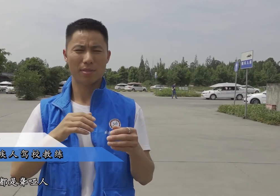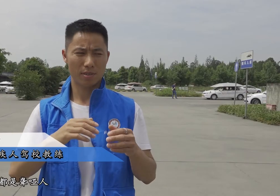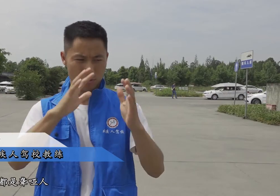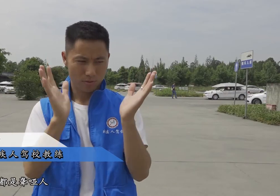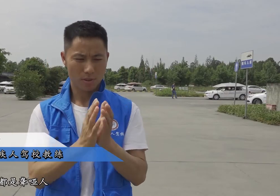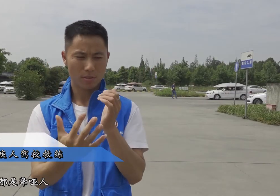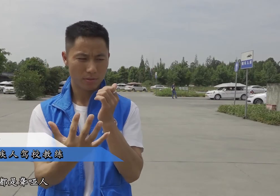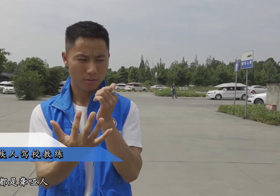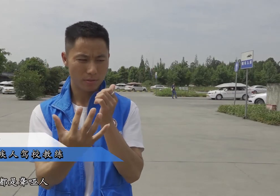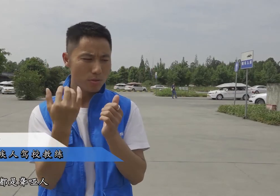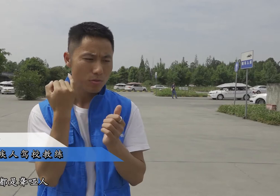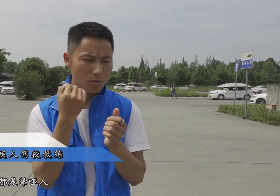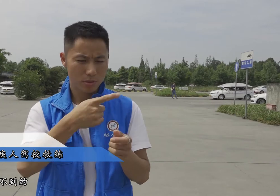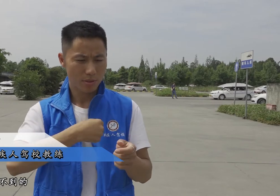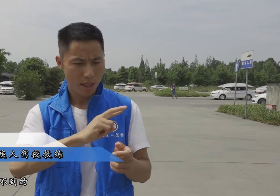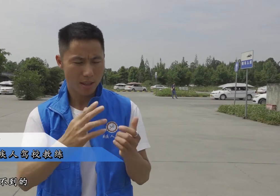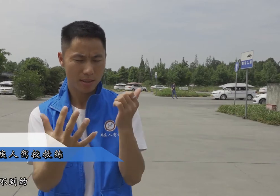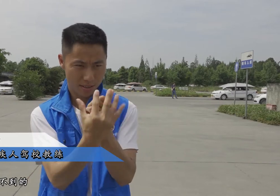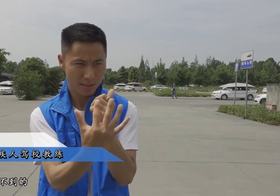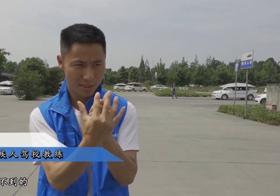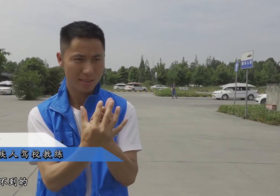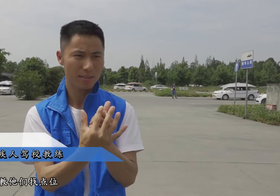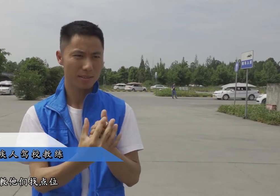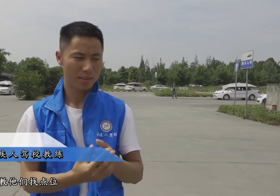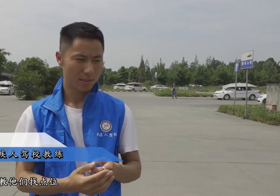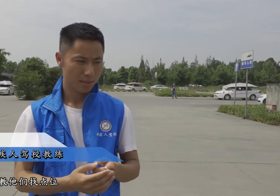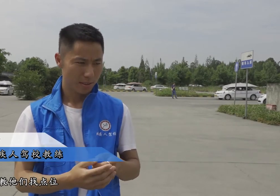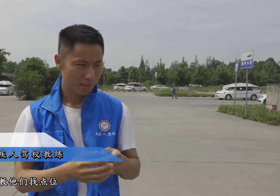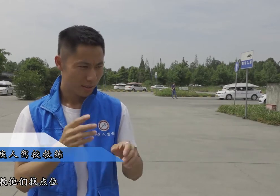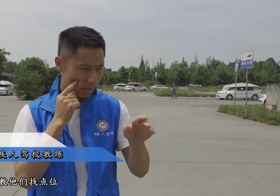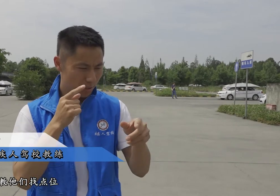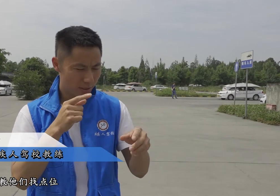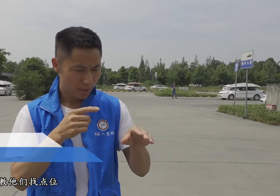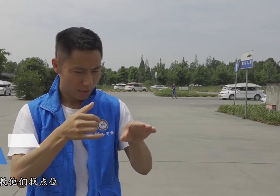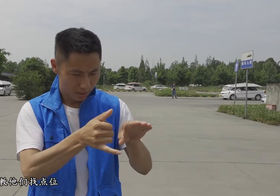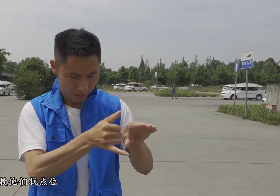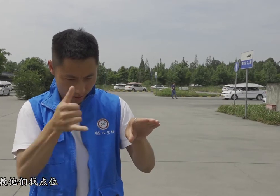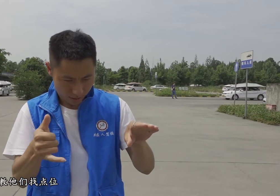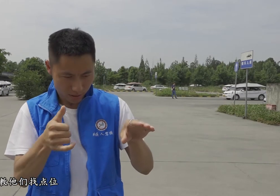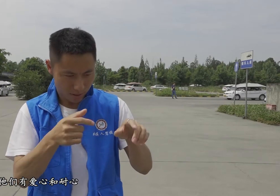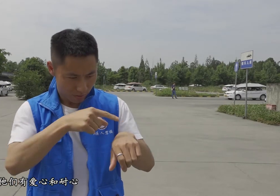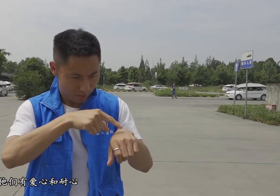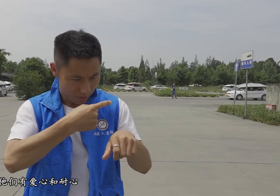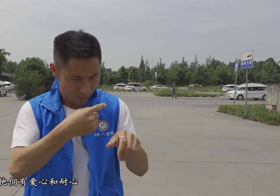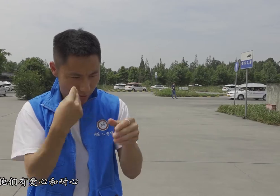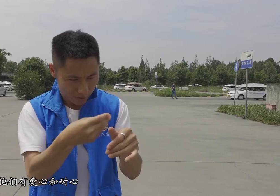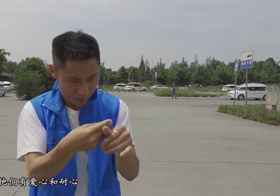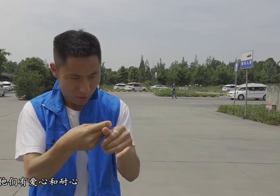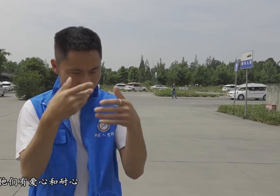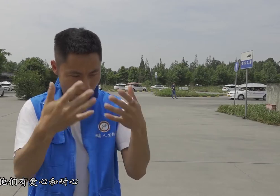员都是聋哑人，有的点位找不到的，我就下车教他们找点位，一定要对他们有爱心和